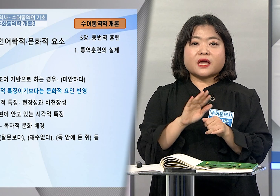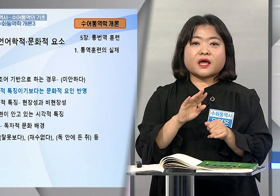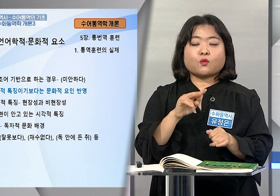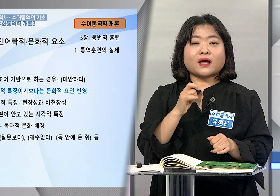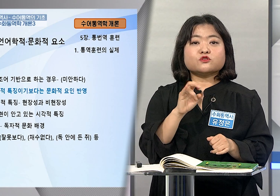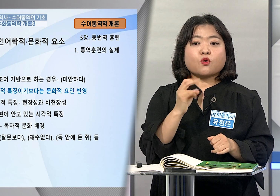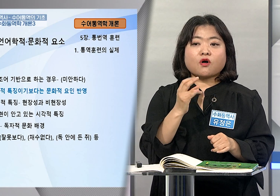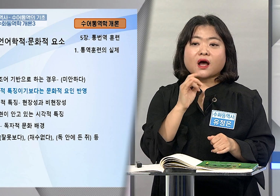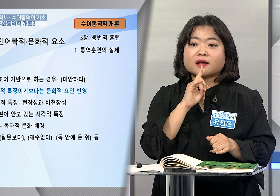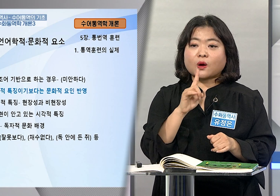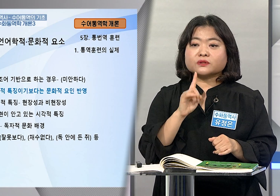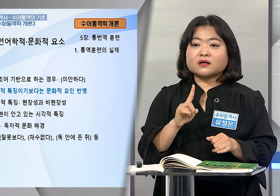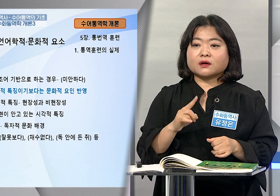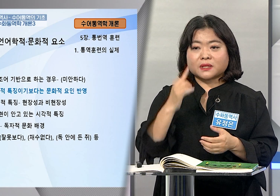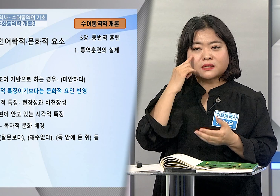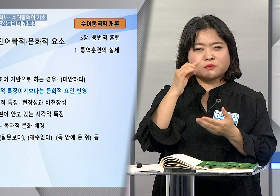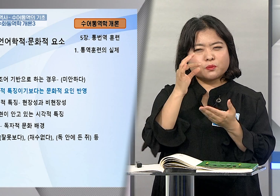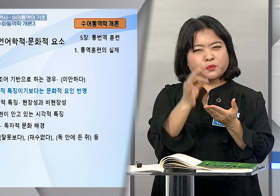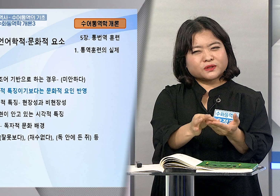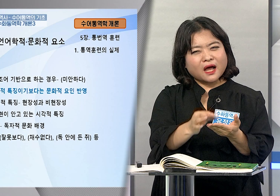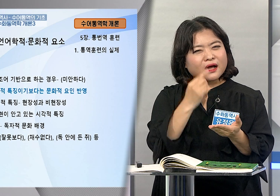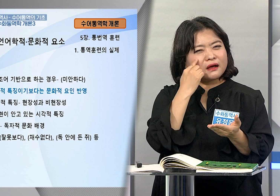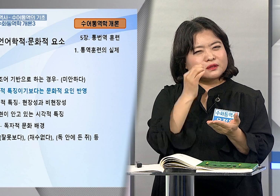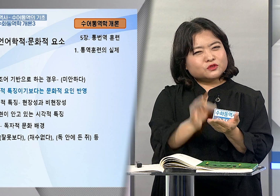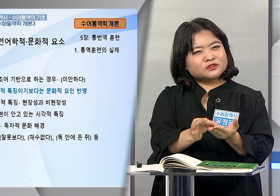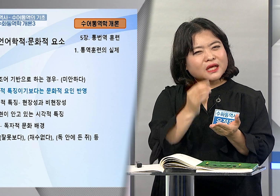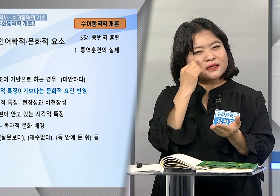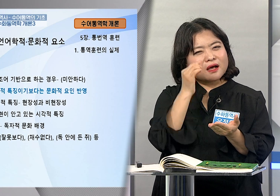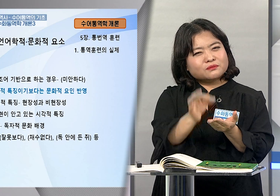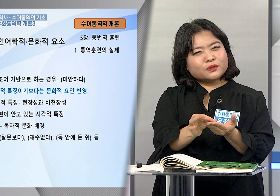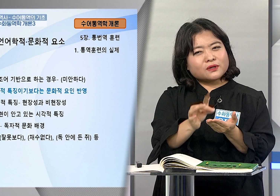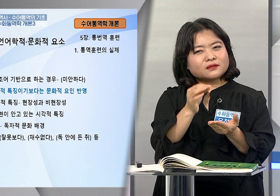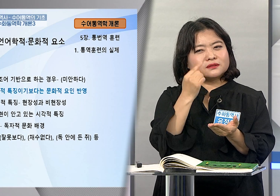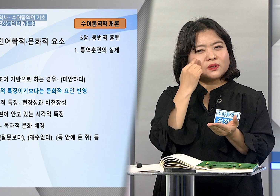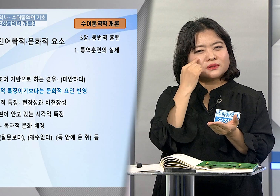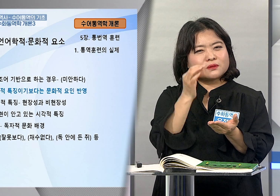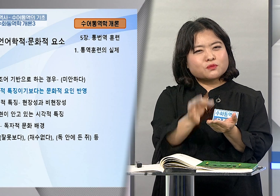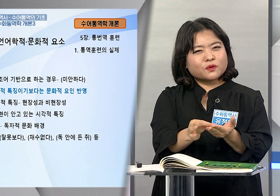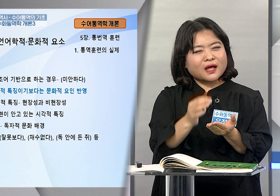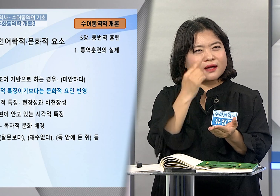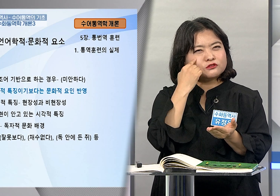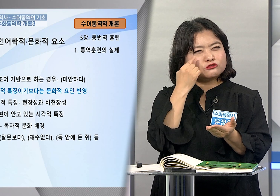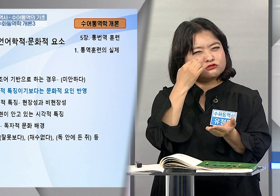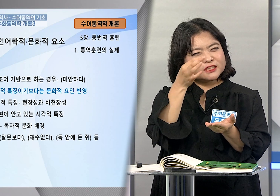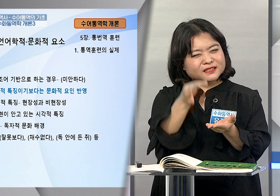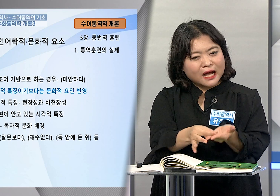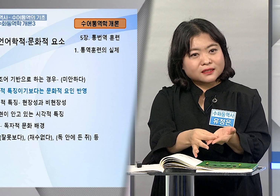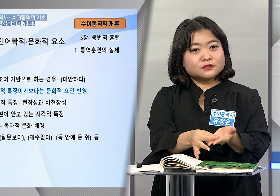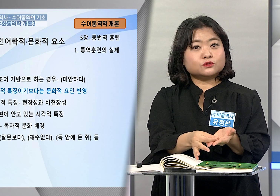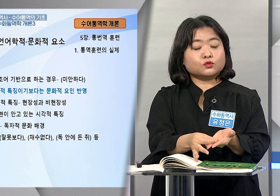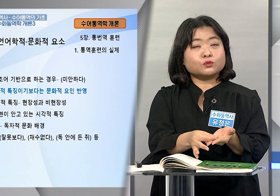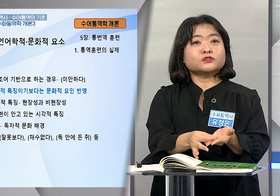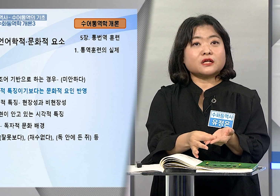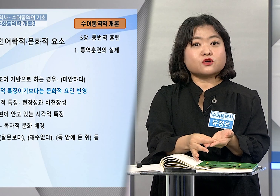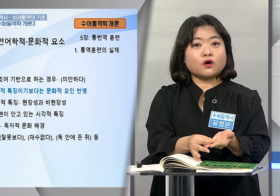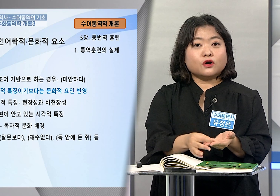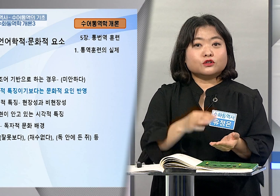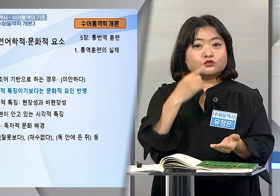이제 관용어가 나온다는 겁니다. 잘못 보다, 눈 싸다 표현을 하거든요. 잘못 보다, 아이고 눈이 싸. 이건 농문화죠.